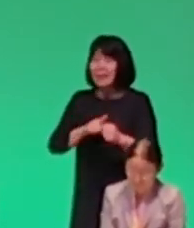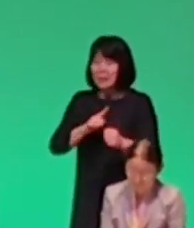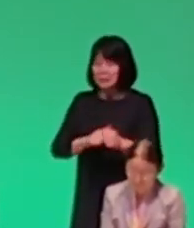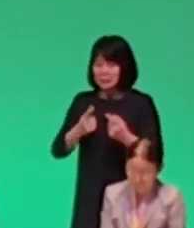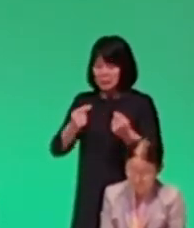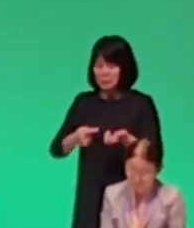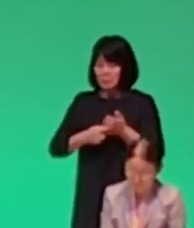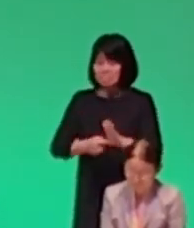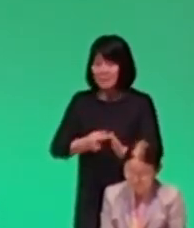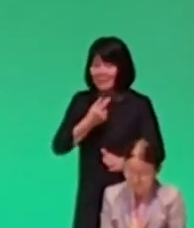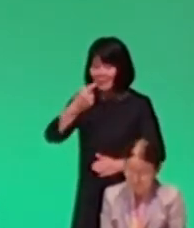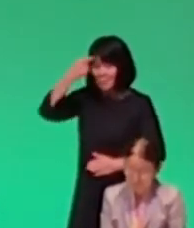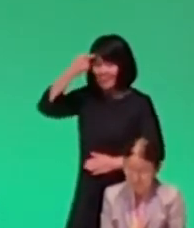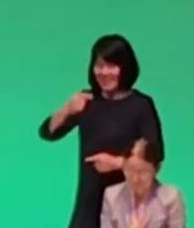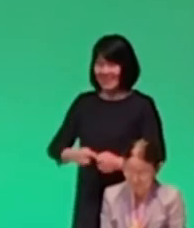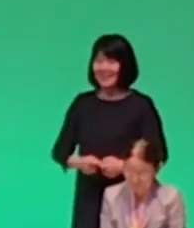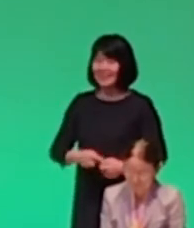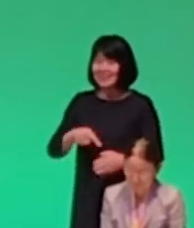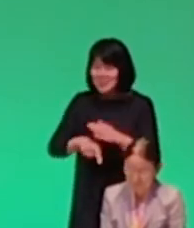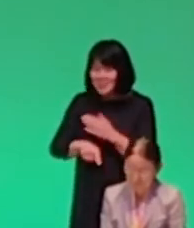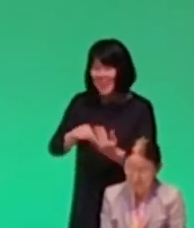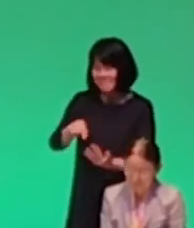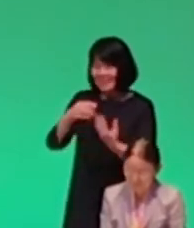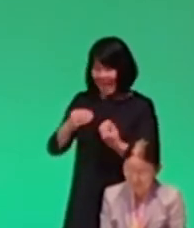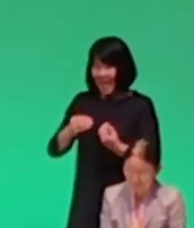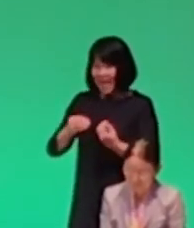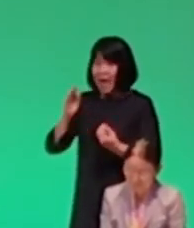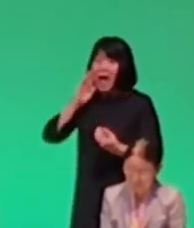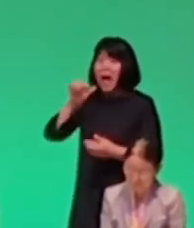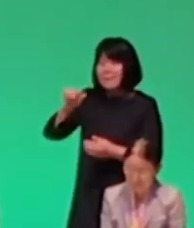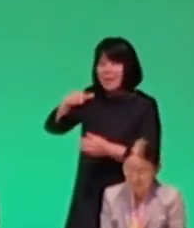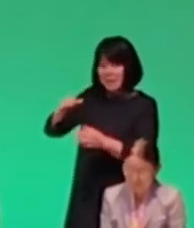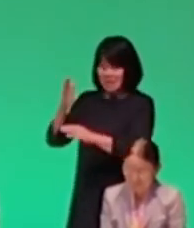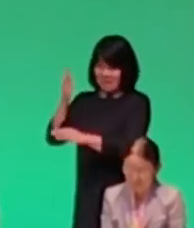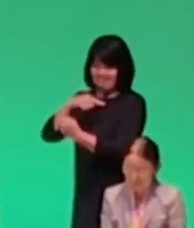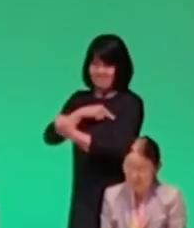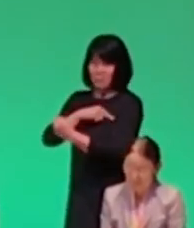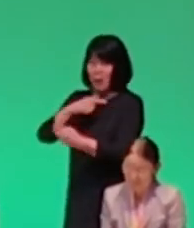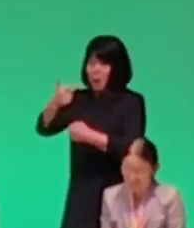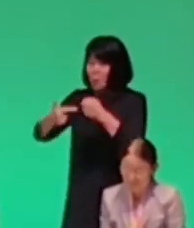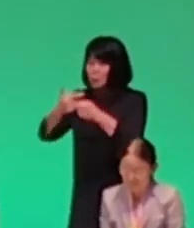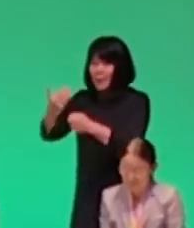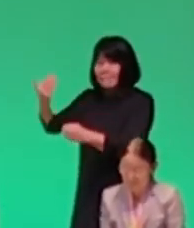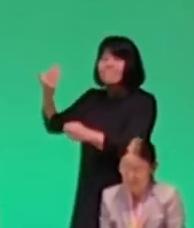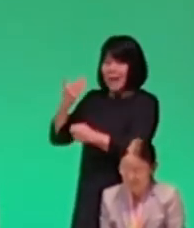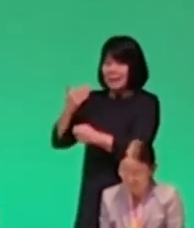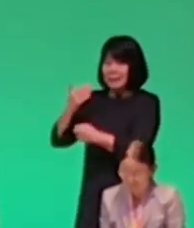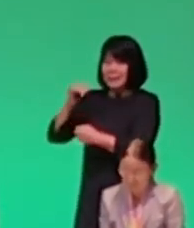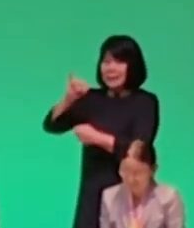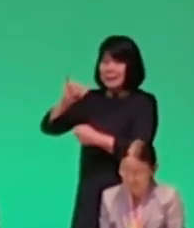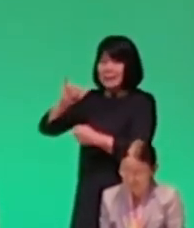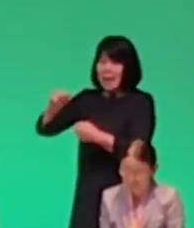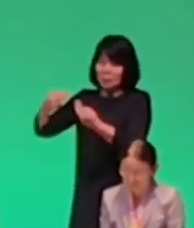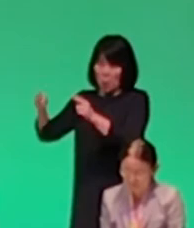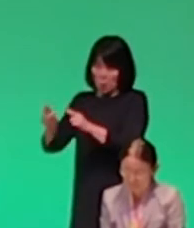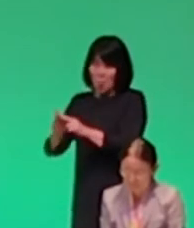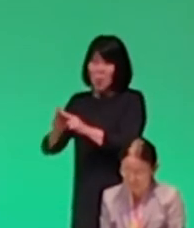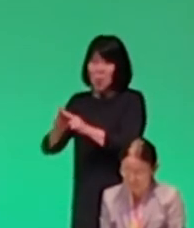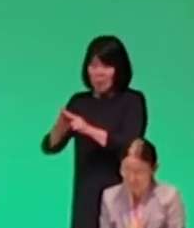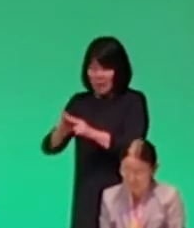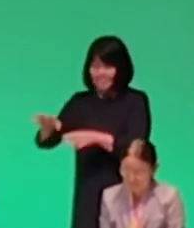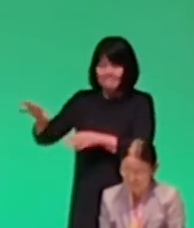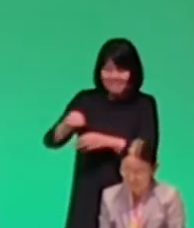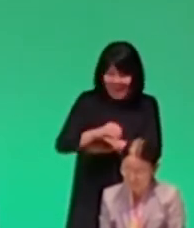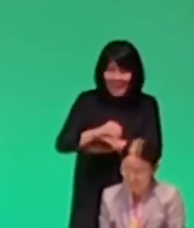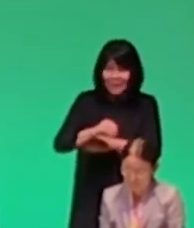て直したいなと思ったことと、もう一つは安倍政権という6年前に野党から政権取り戻して